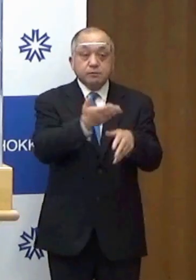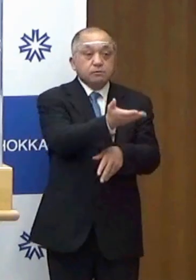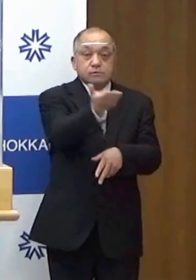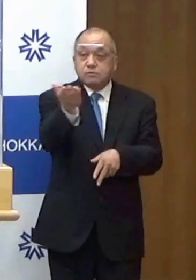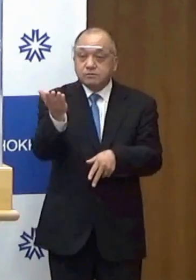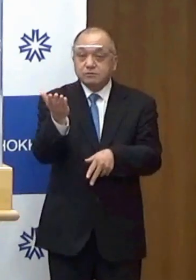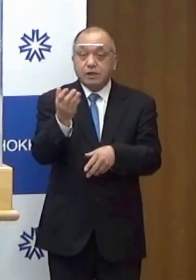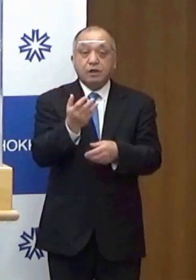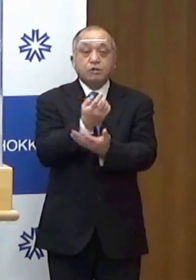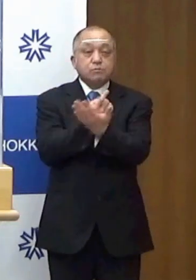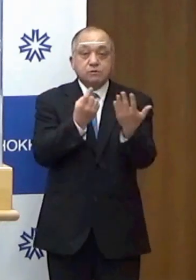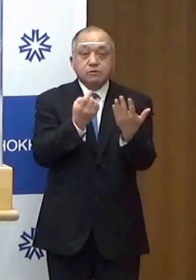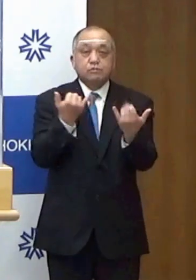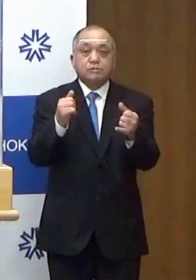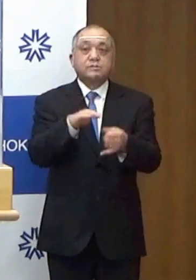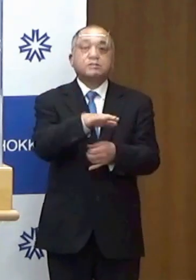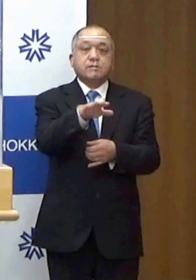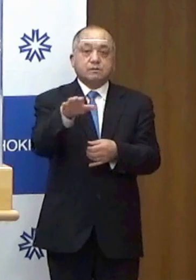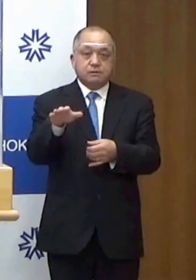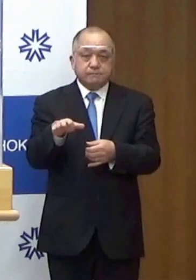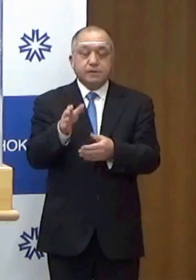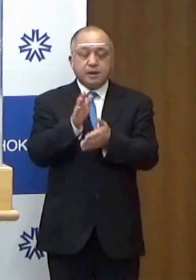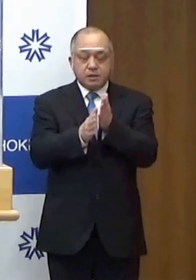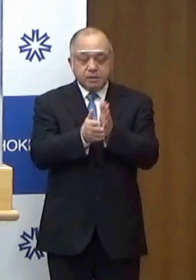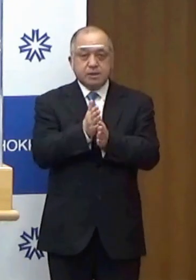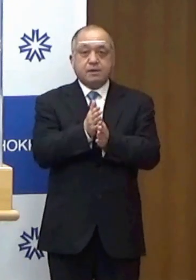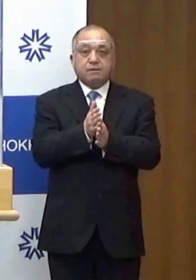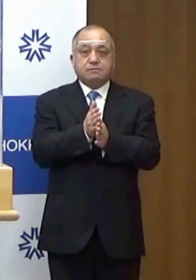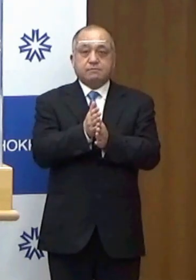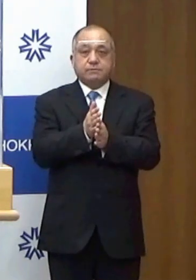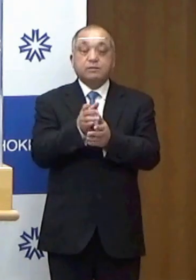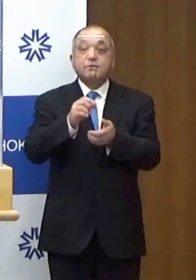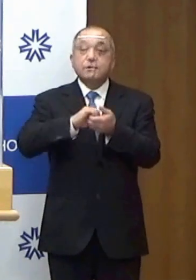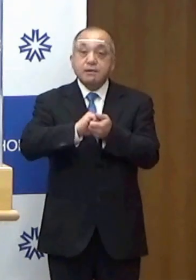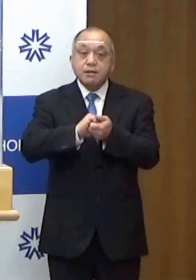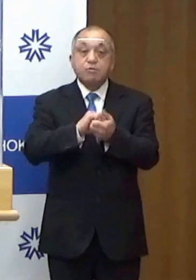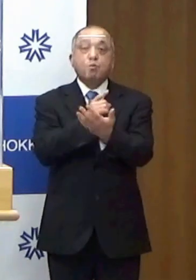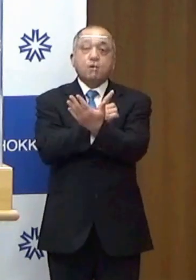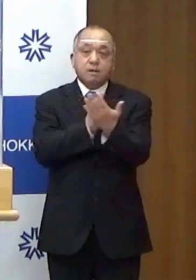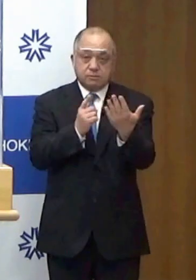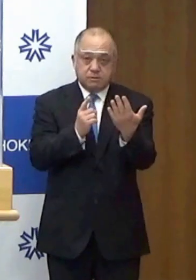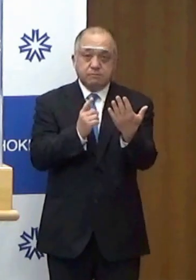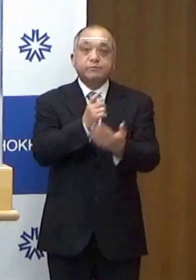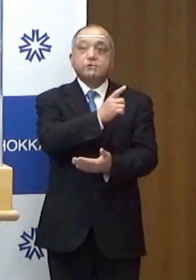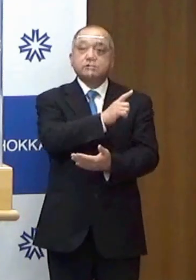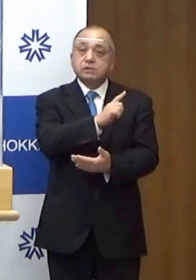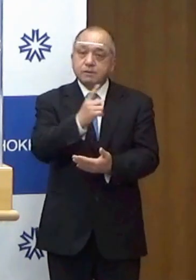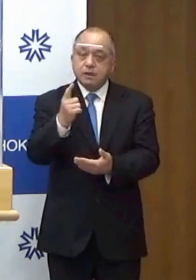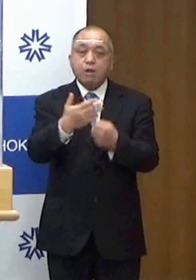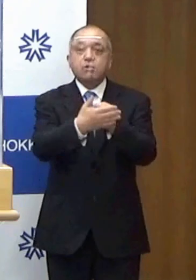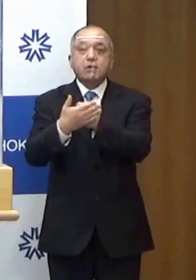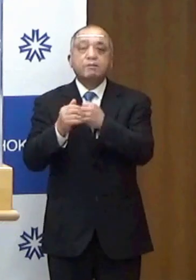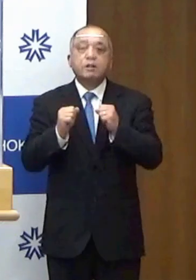皆様にはこの改めてこの定例の会見などさまざまお世話にな